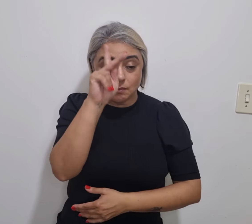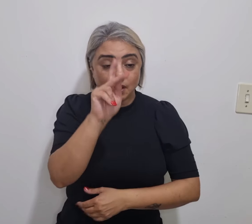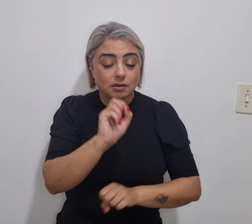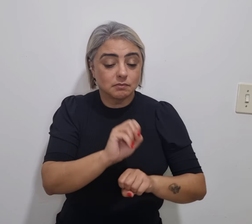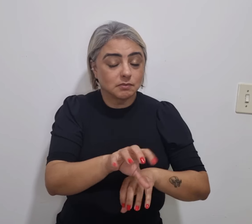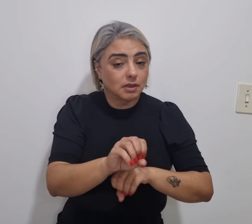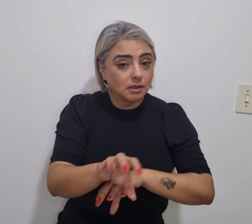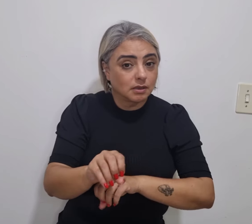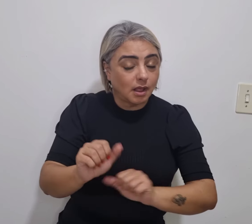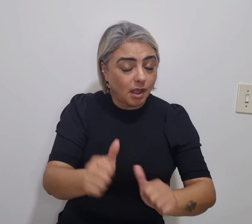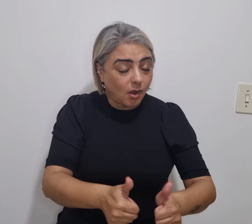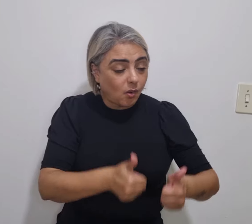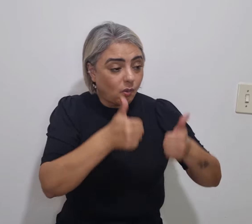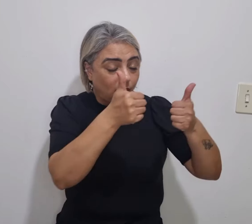educação de qualidade no país?